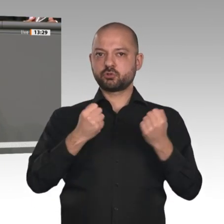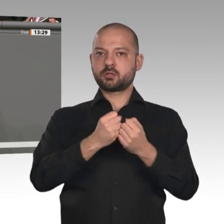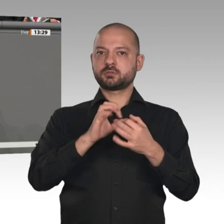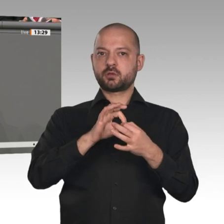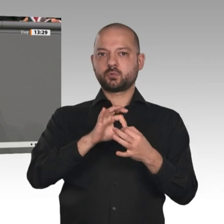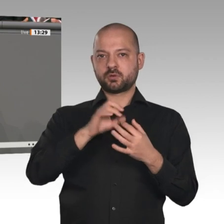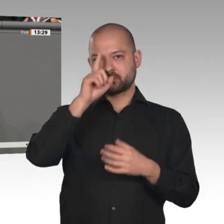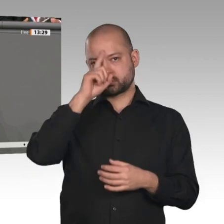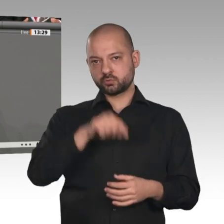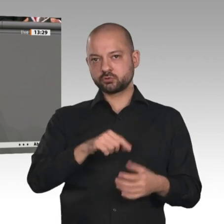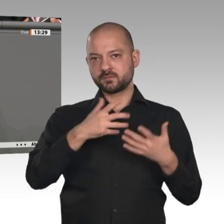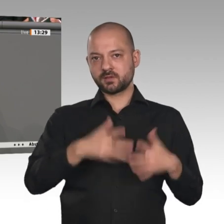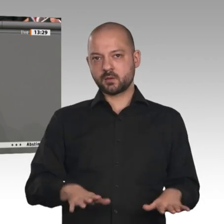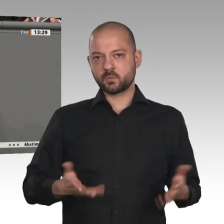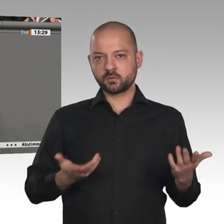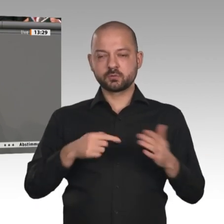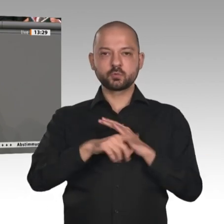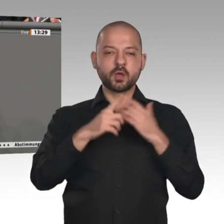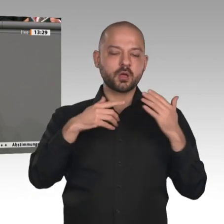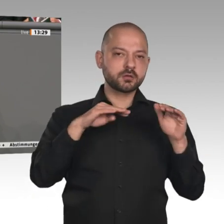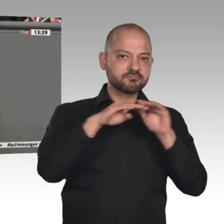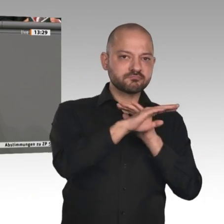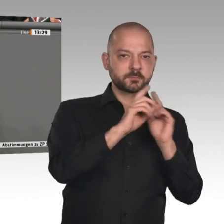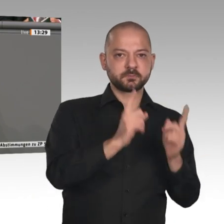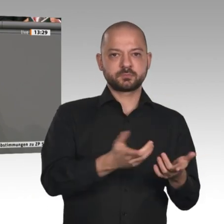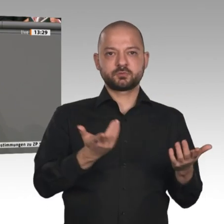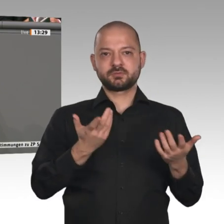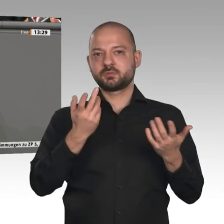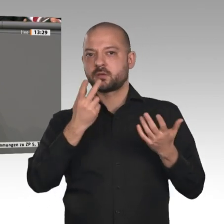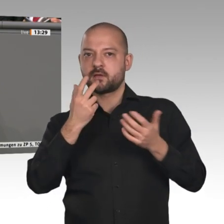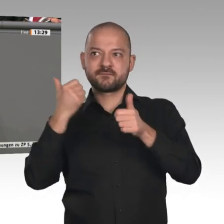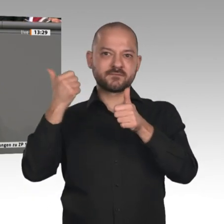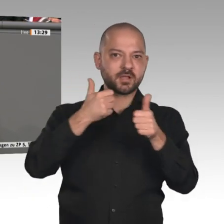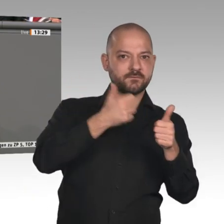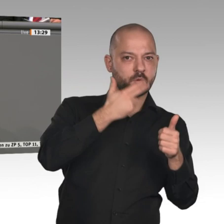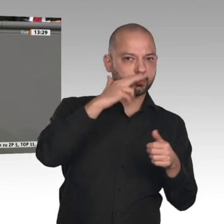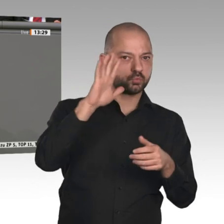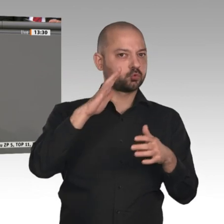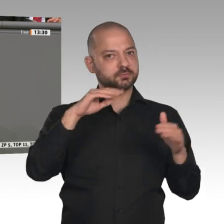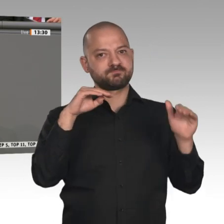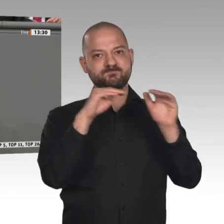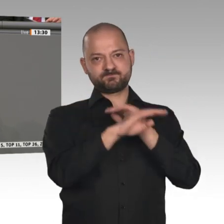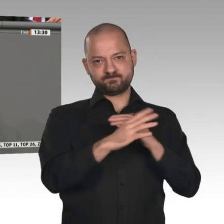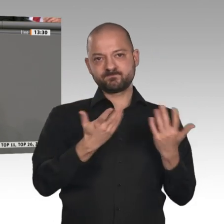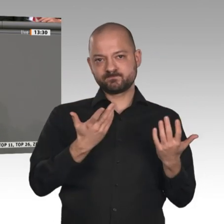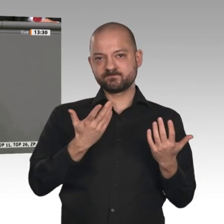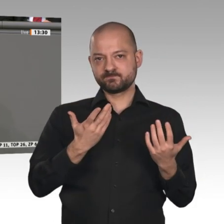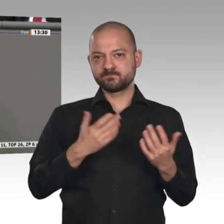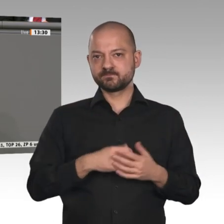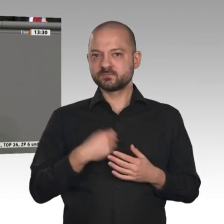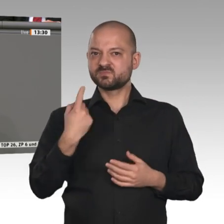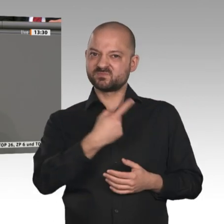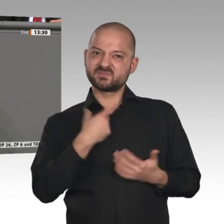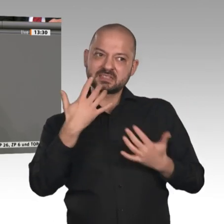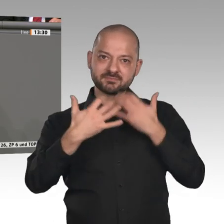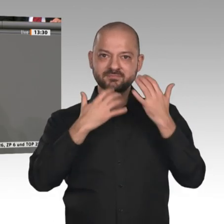sie ihre Heimat zurückließen, um sich und ihre Familie vor nationalsozialistischer Verfolgung zu retten. Wir sprechen